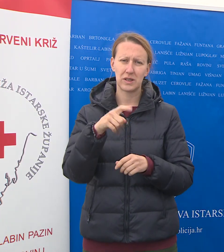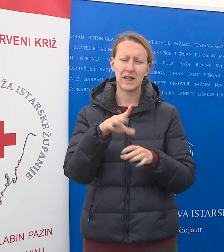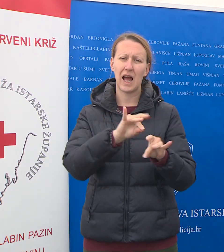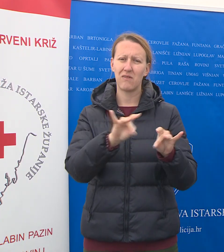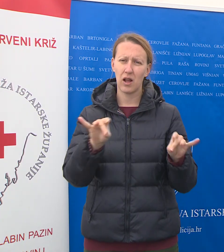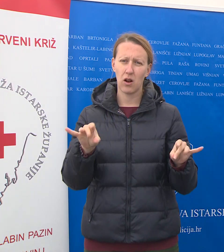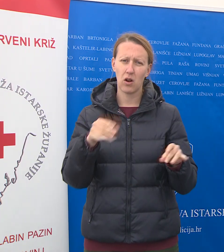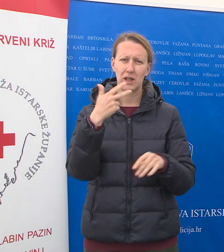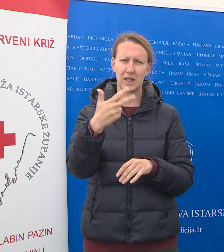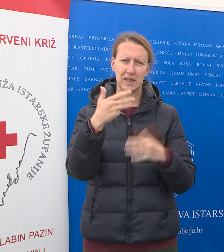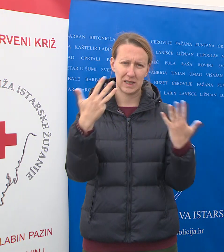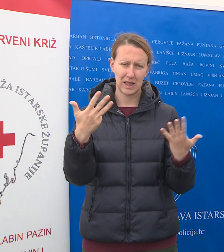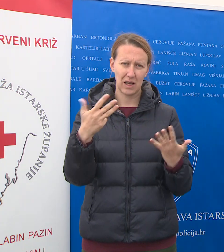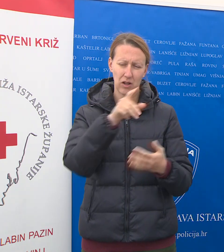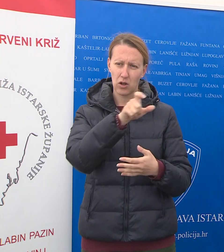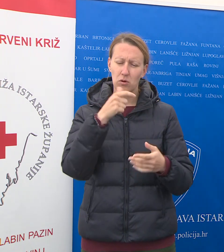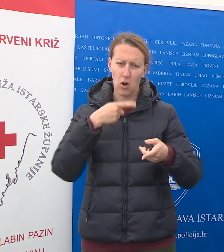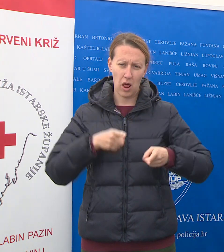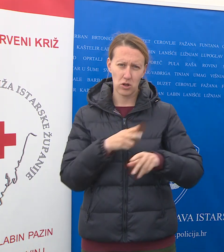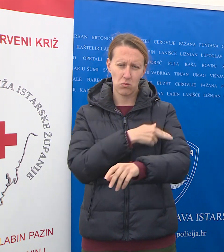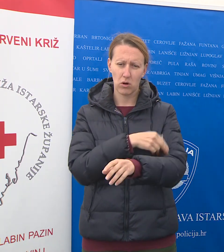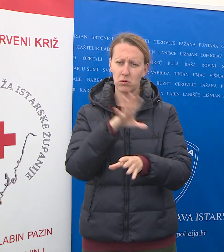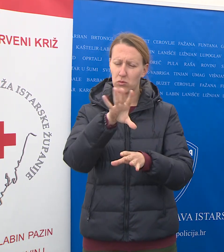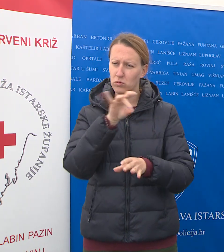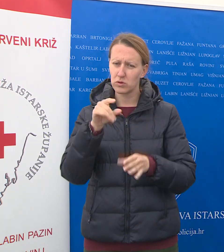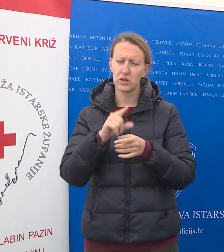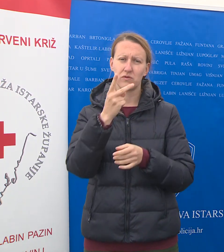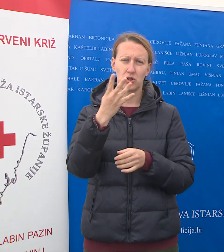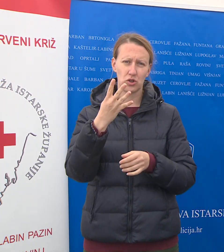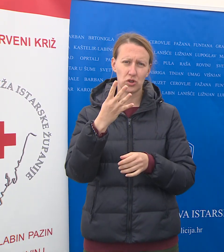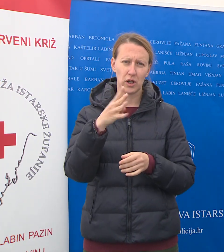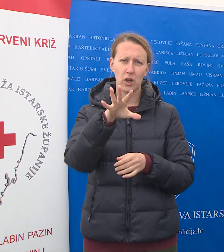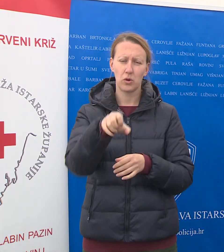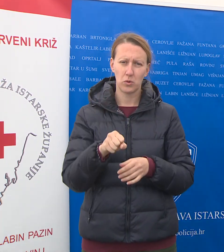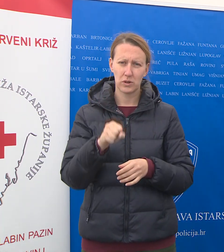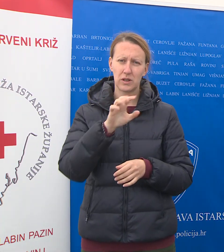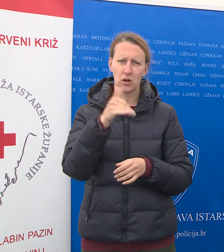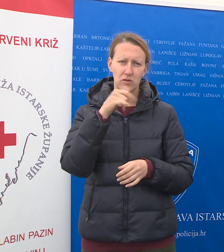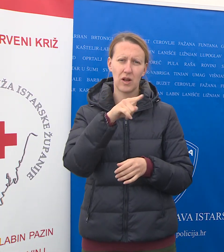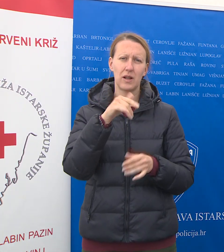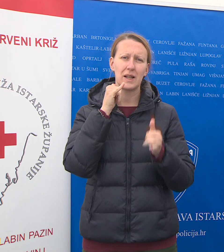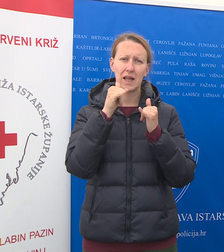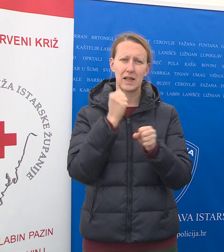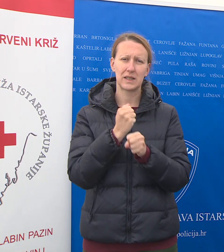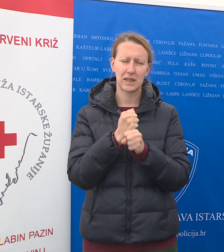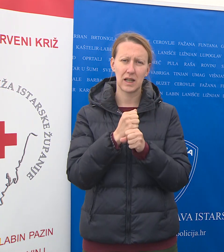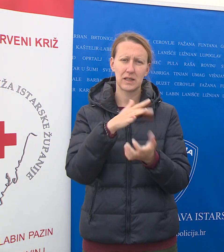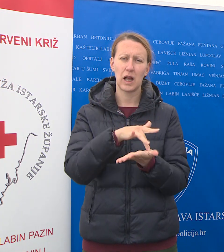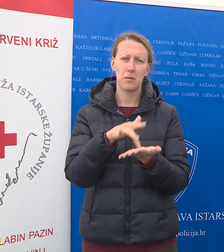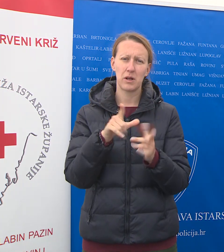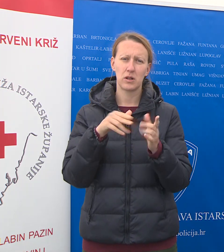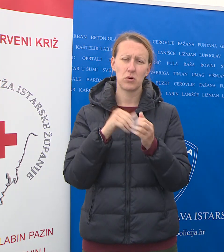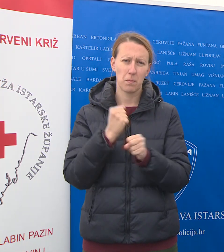za infektologiju 39 uzoraka, a 24 uzoraka uzeta su takozvanim terenskim radom s